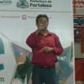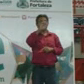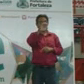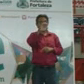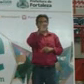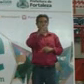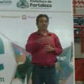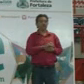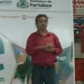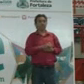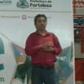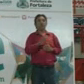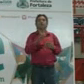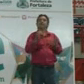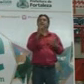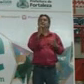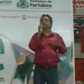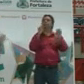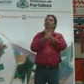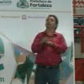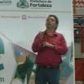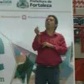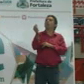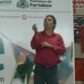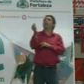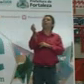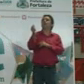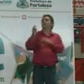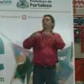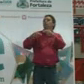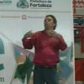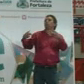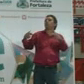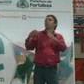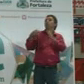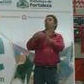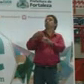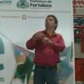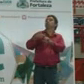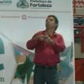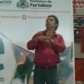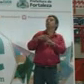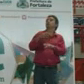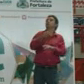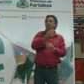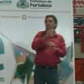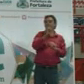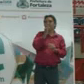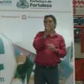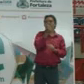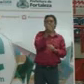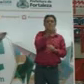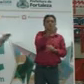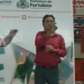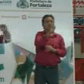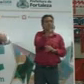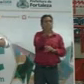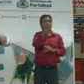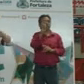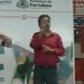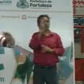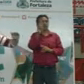diz assim, quanto é o preço de um produto nos últimos 12 meses? R$15, R$15, R$15,